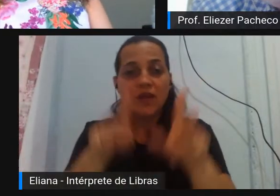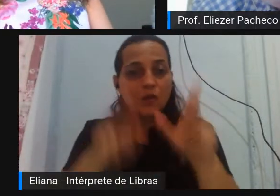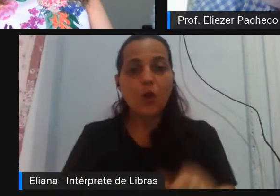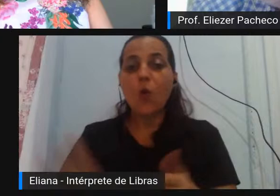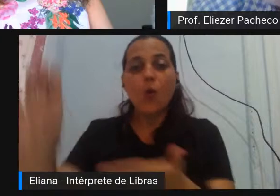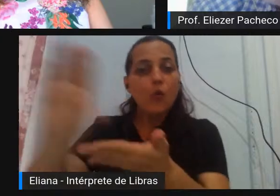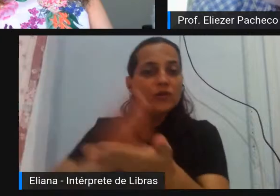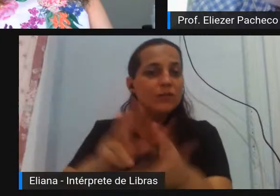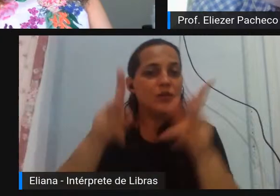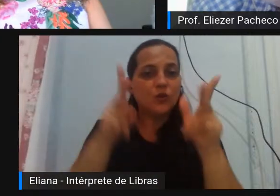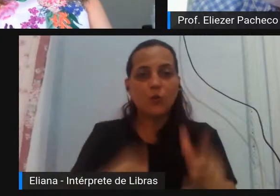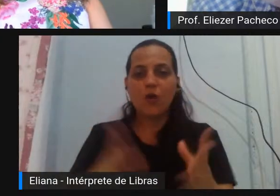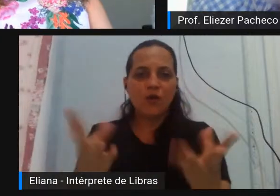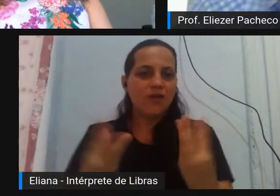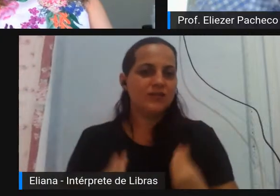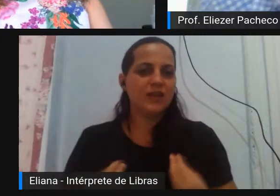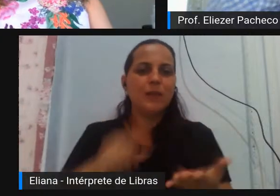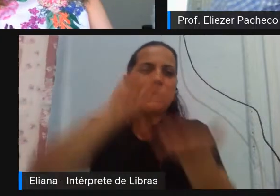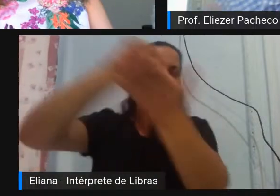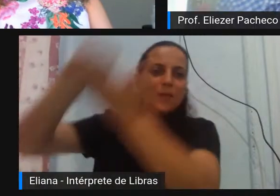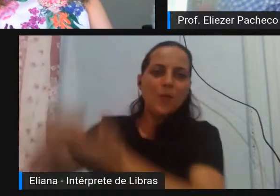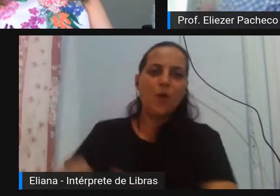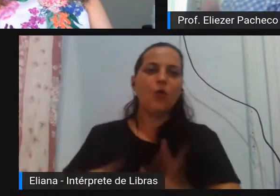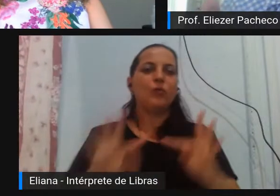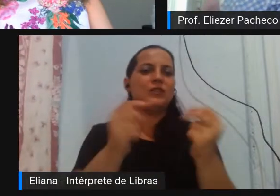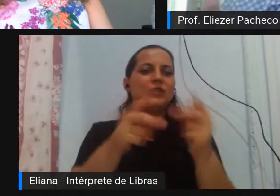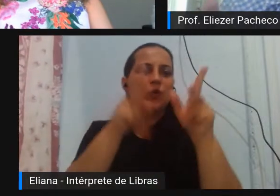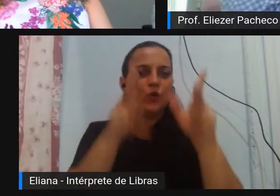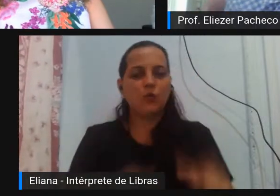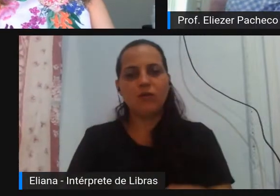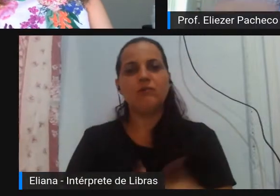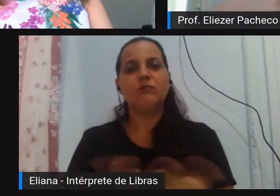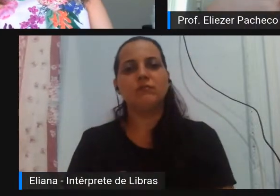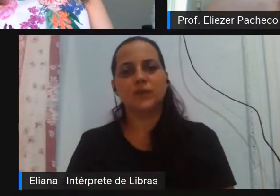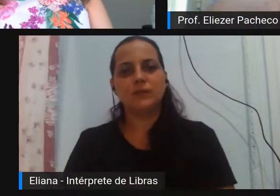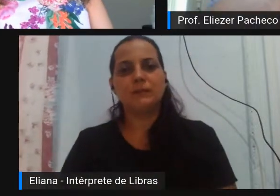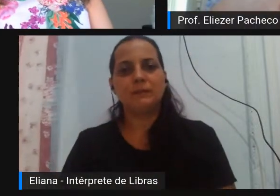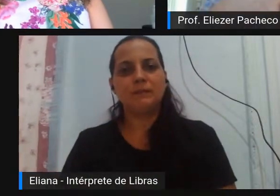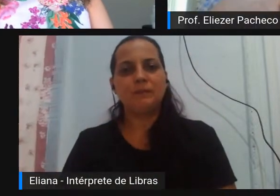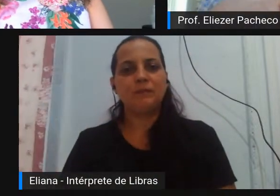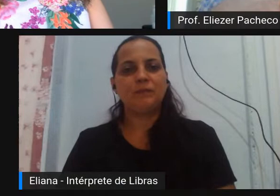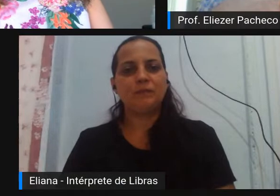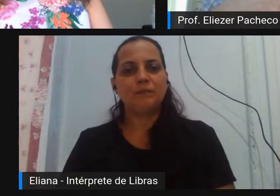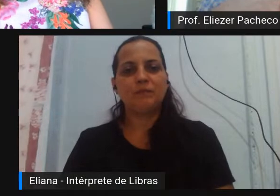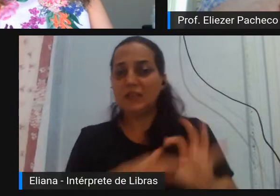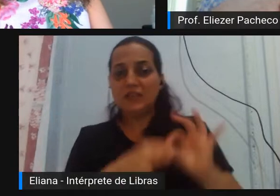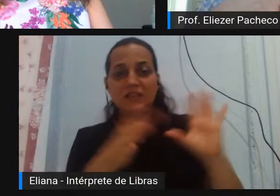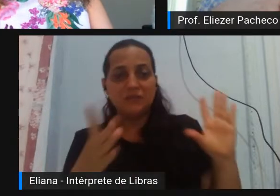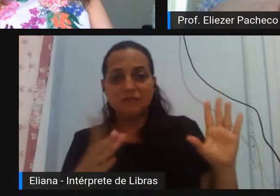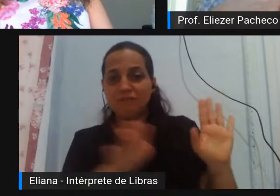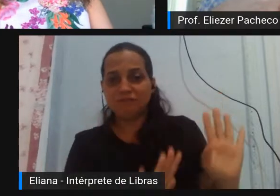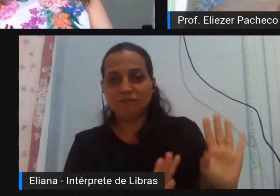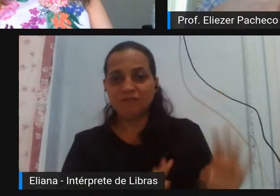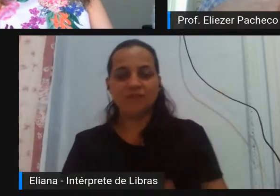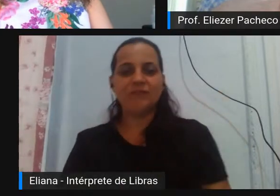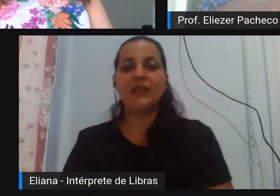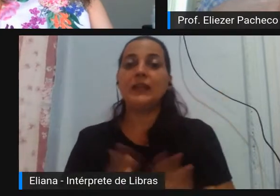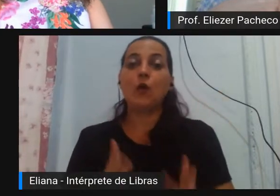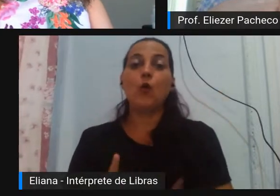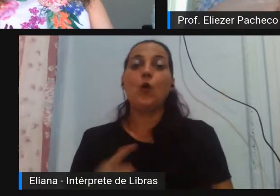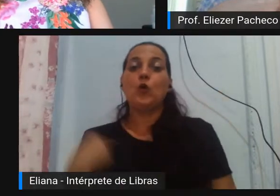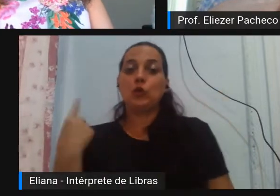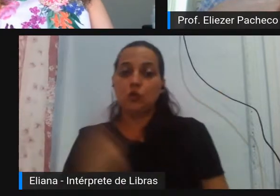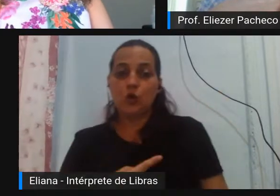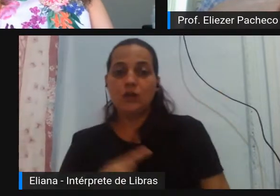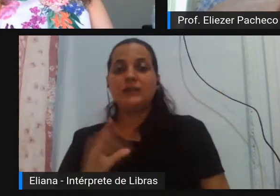Por exemplo, então tudo foi por adesão. Nós, na CETEC e